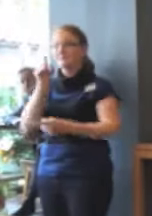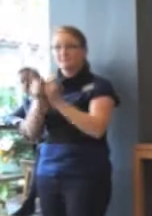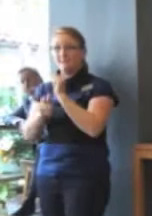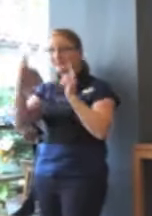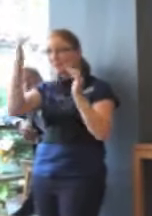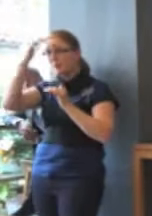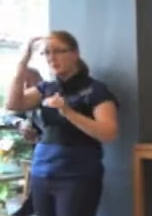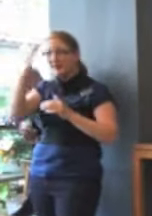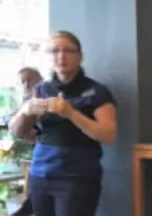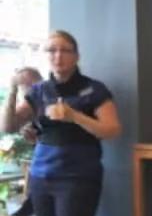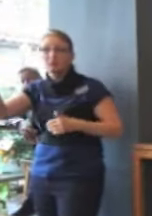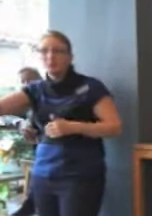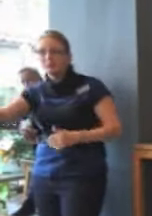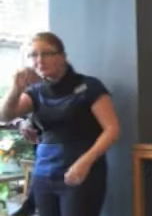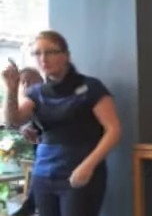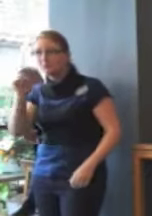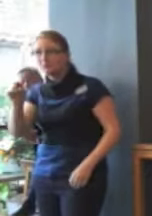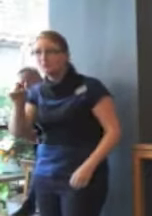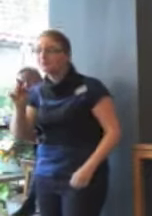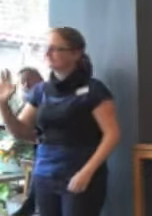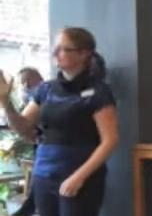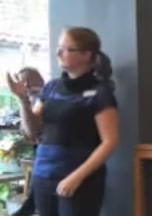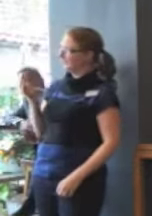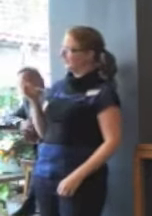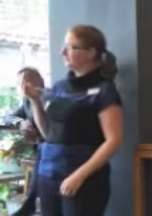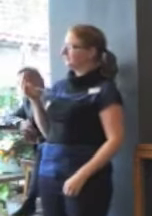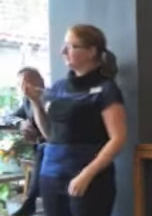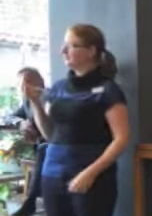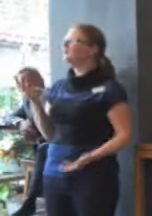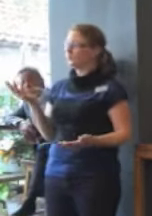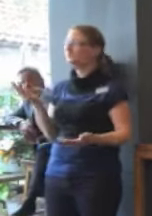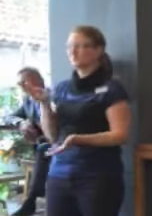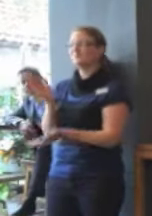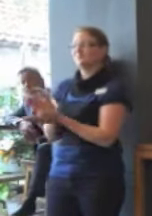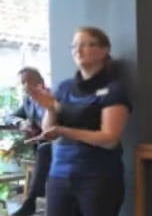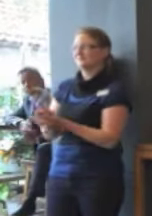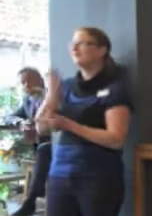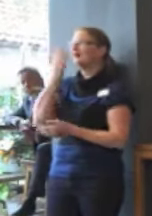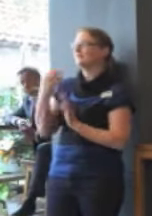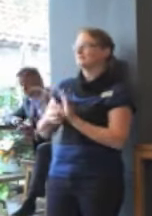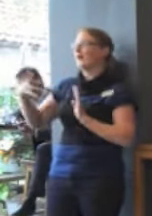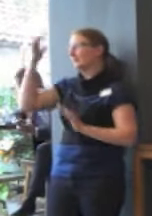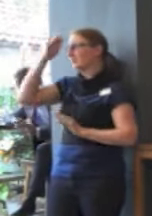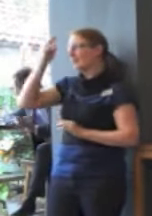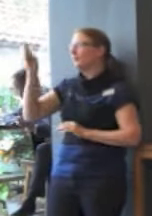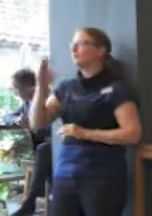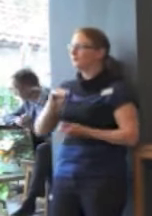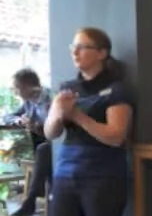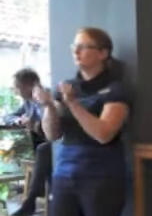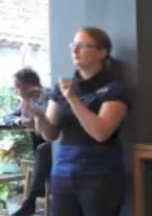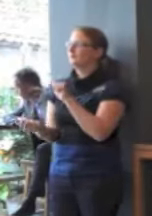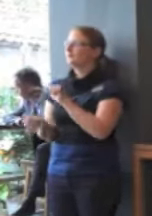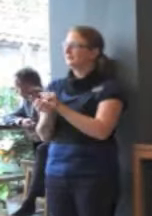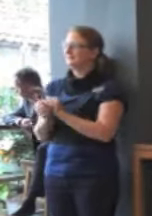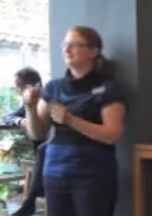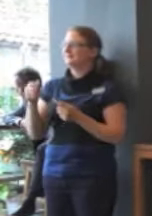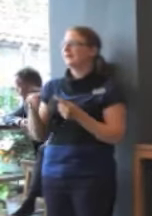i framtiden? Och då fick man svaret att det är det. Och då så tog man olika politiska initiativ